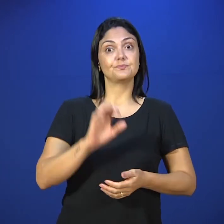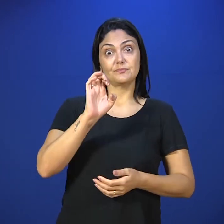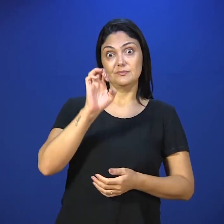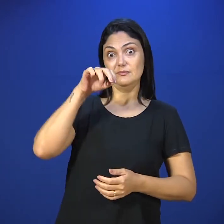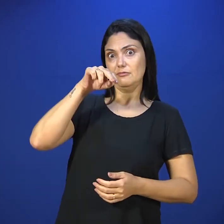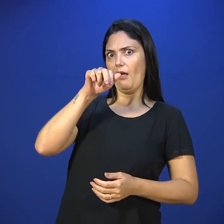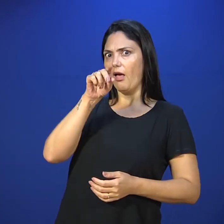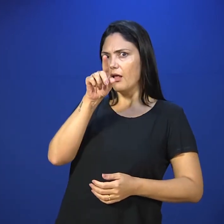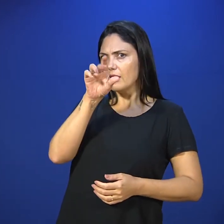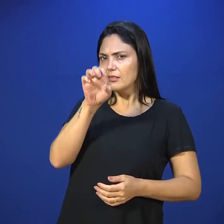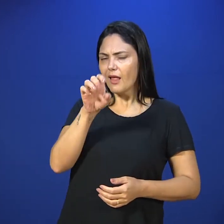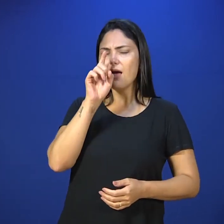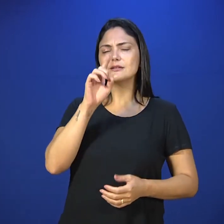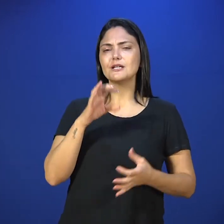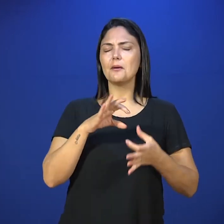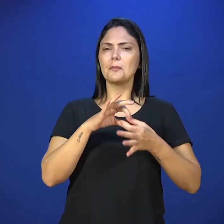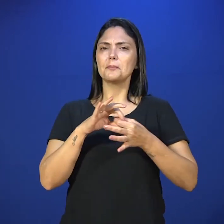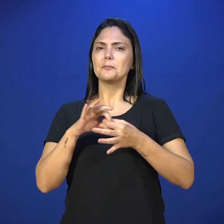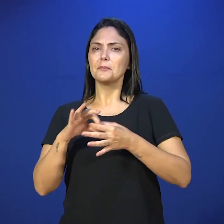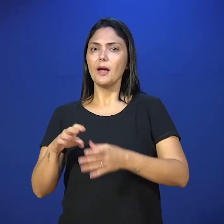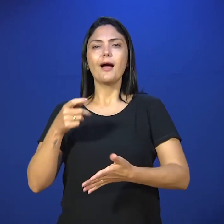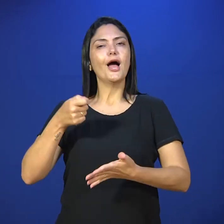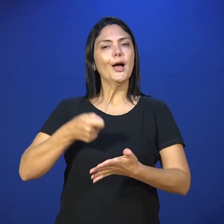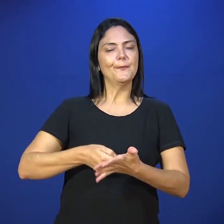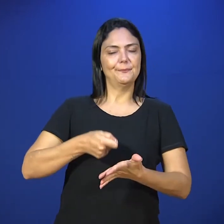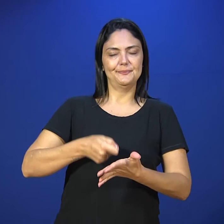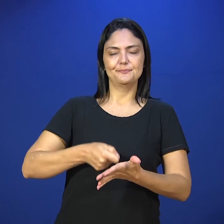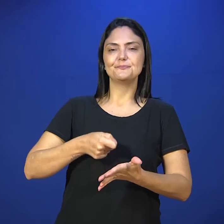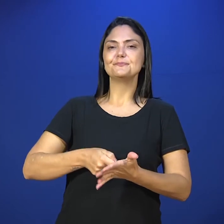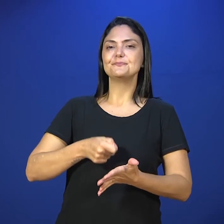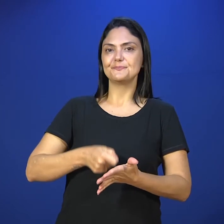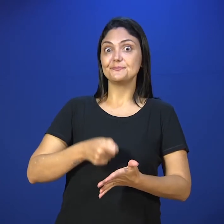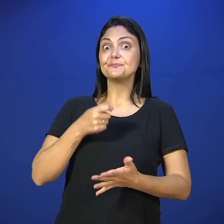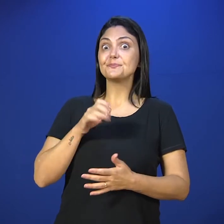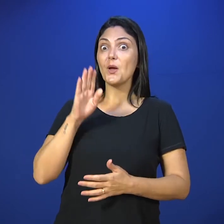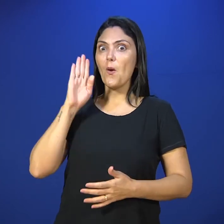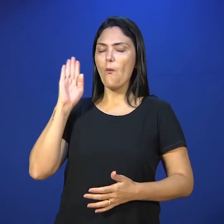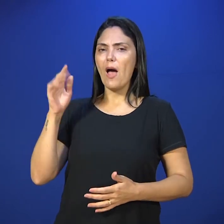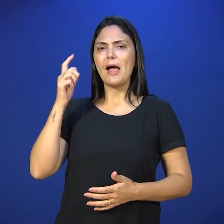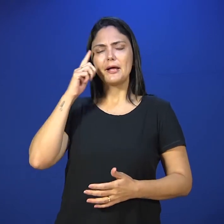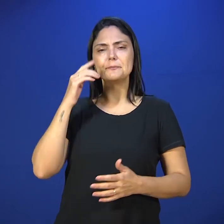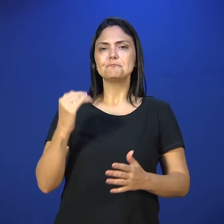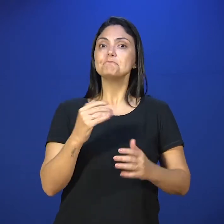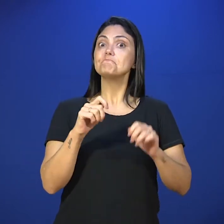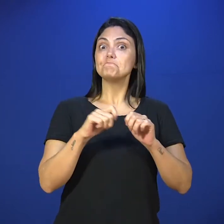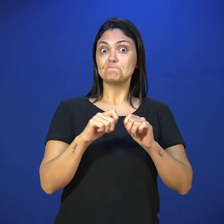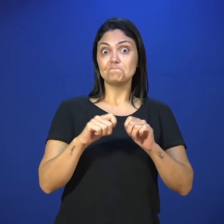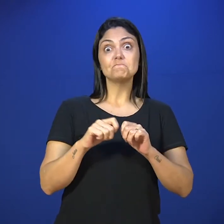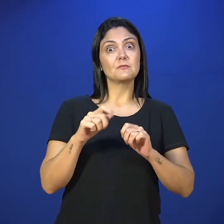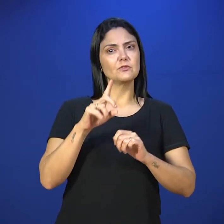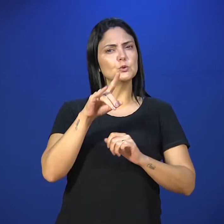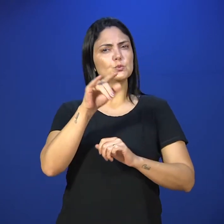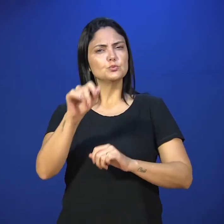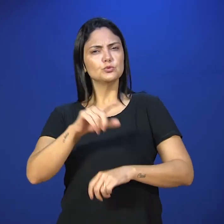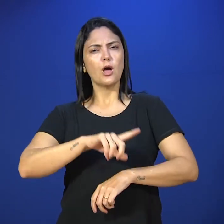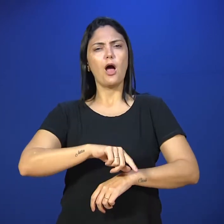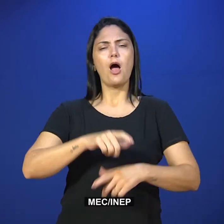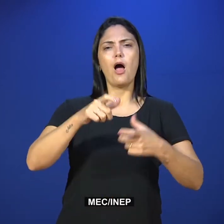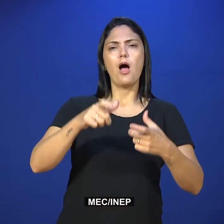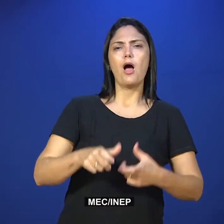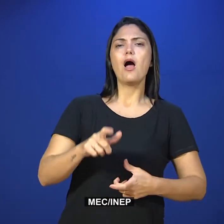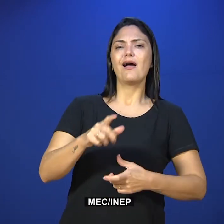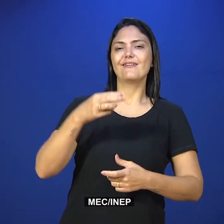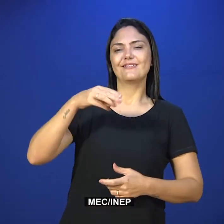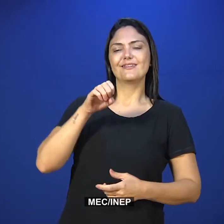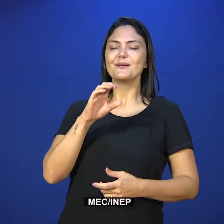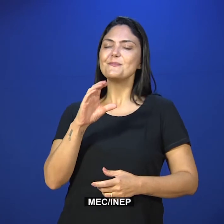ENAD constitui componente curricular obrigatório, devendo o candidato se submeter ao exame no dia e local indicados